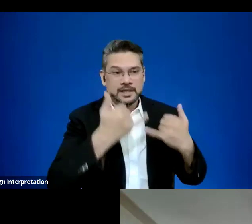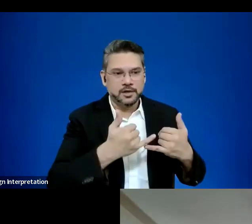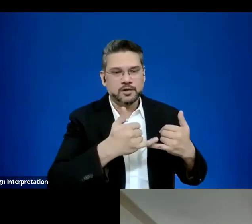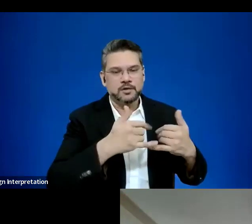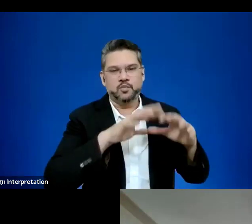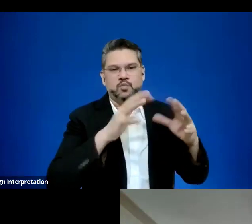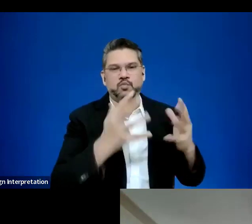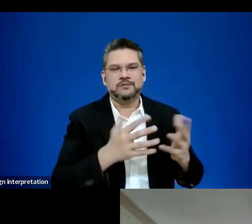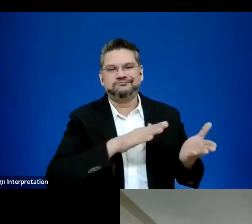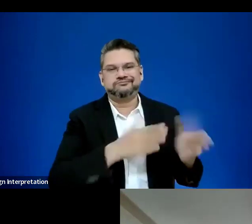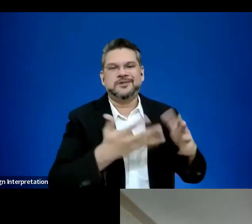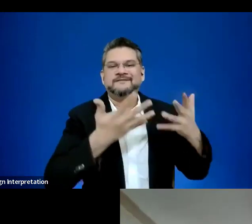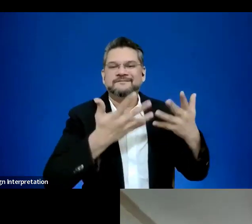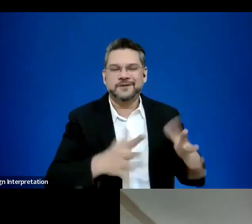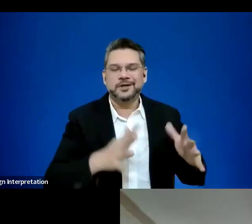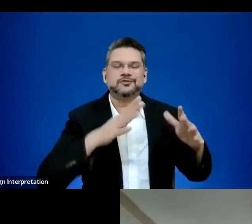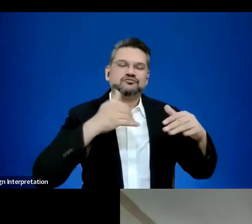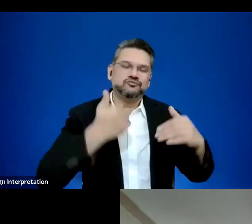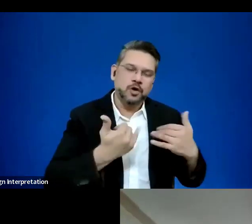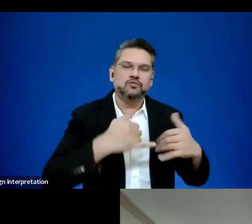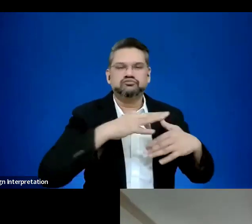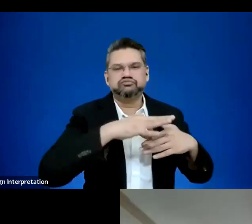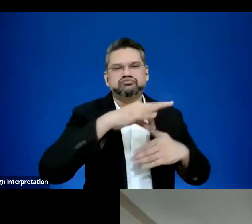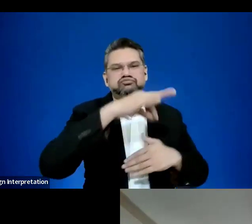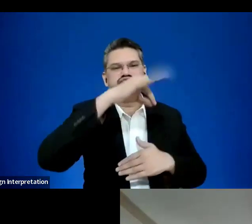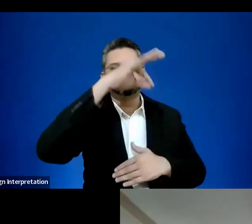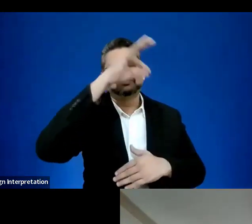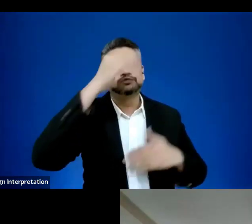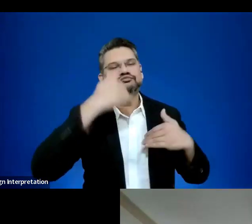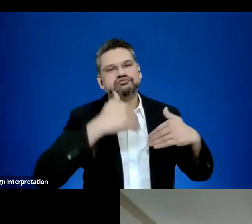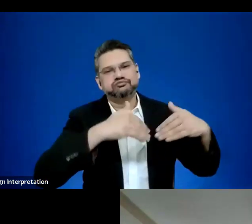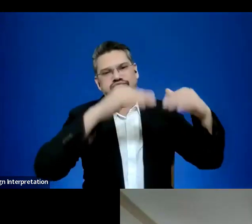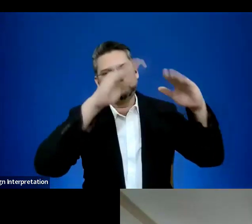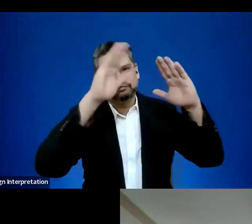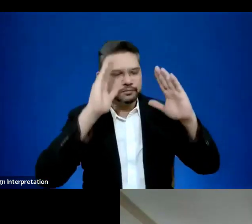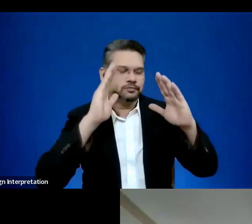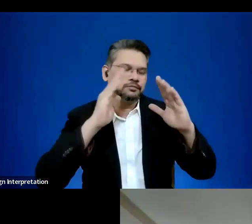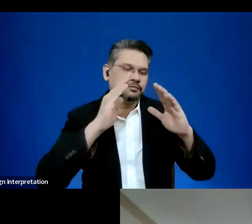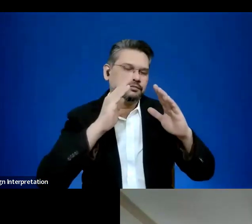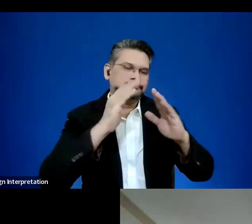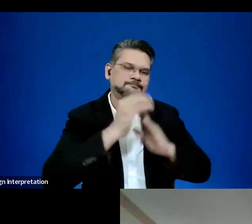而且我希望上天能够好好的在天上好好的照顾他。